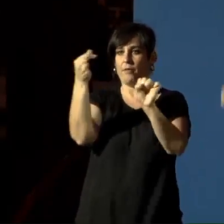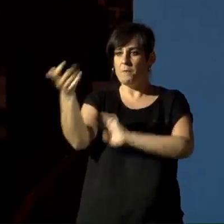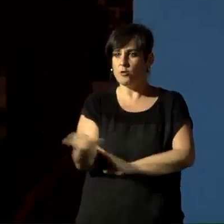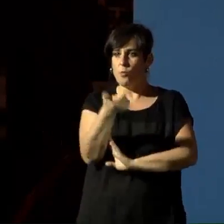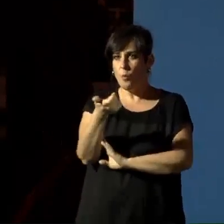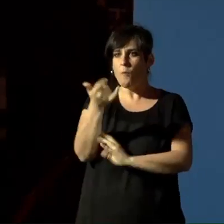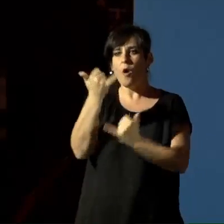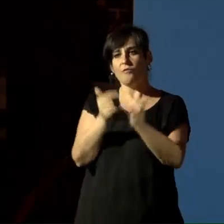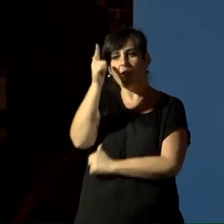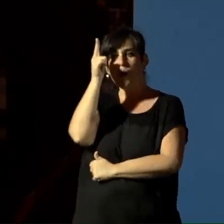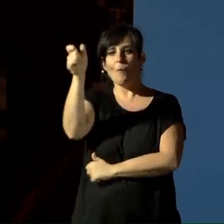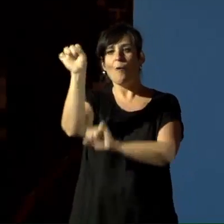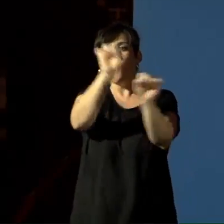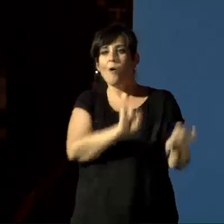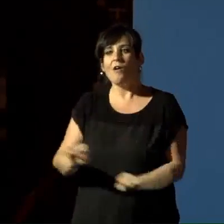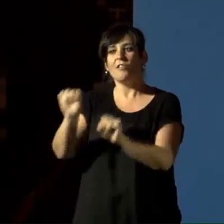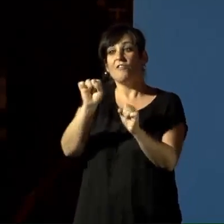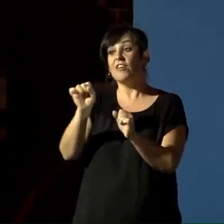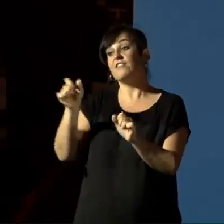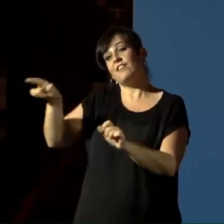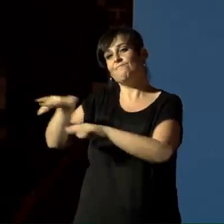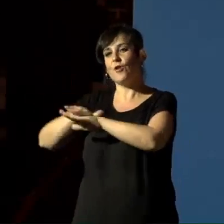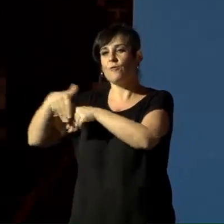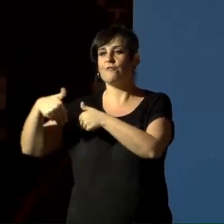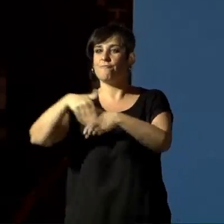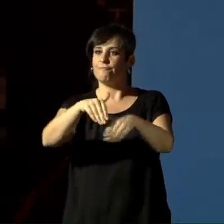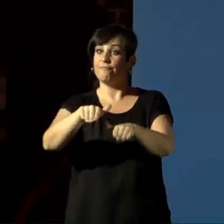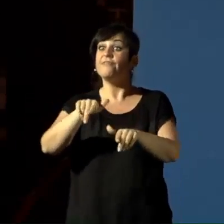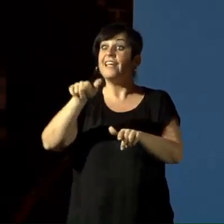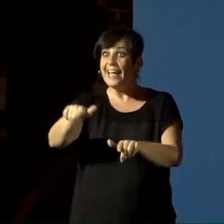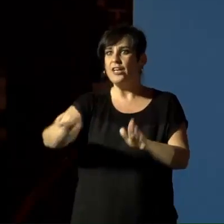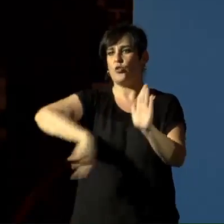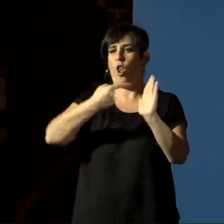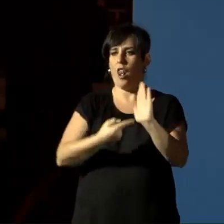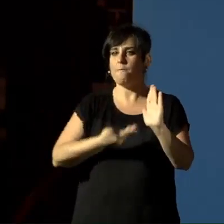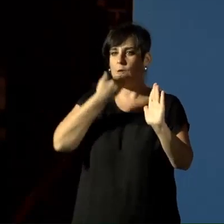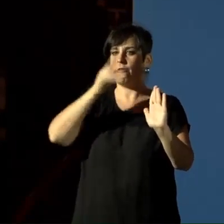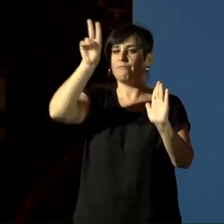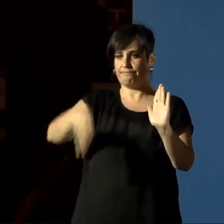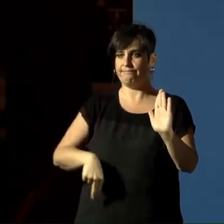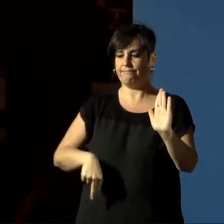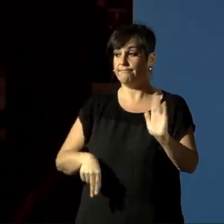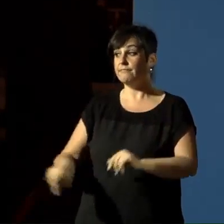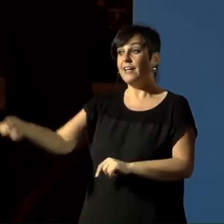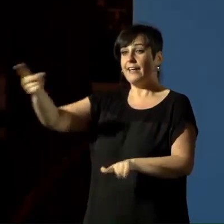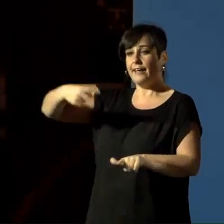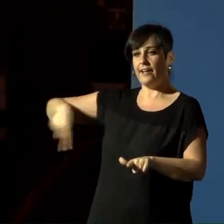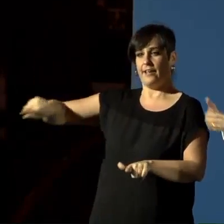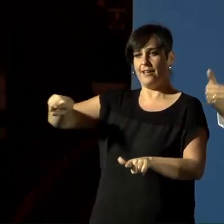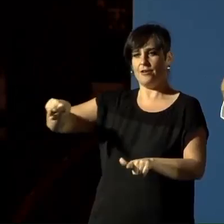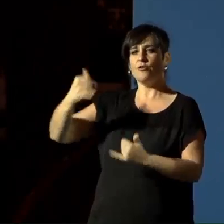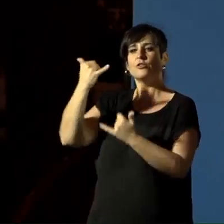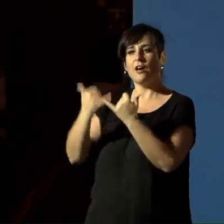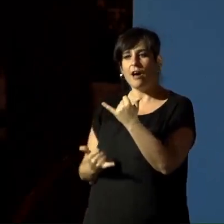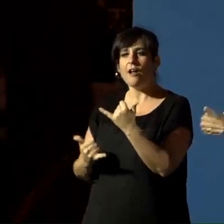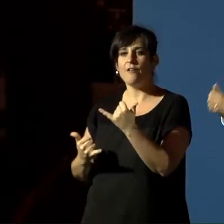pobo e que están sendo represaliados. Eles son a lei Mordaza. Eles son tamén os que se posicionan,